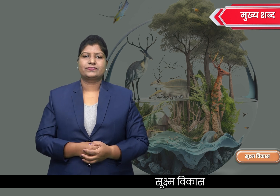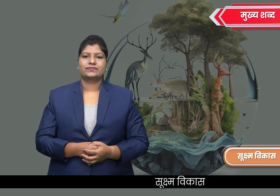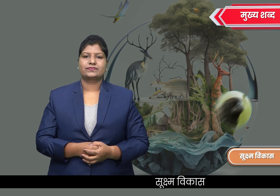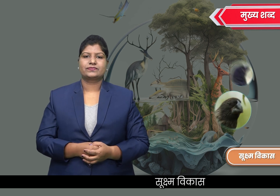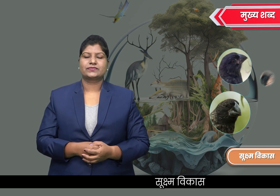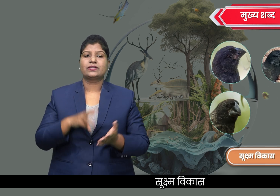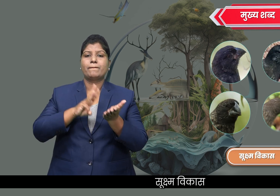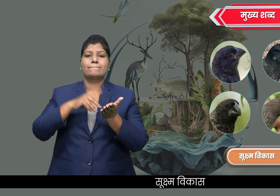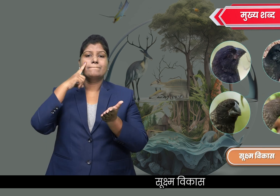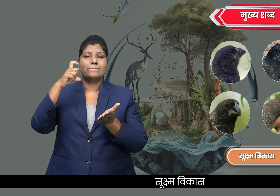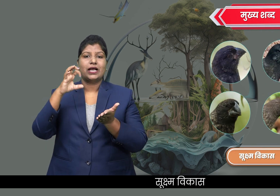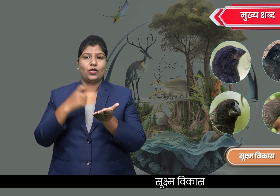सूक्ष्म विकास,